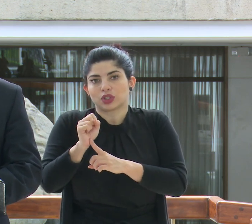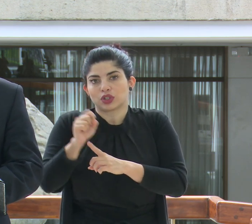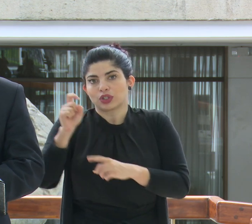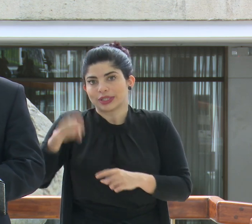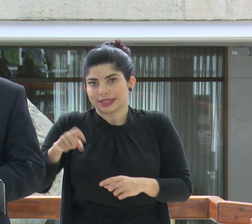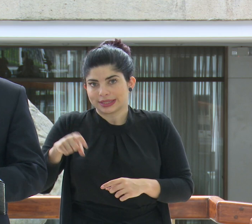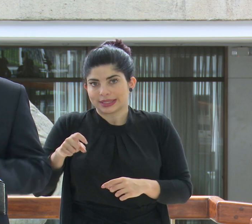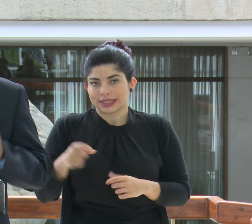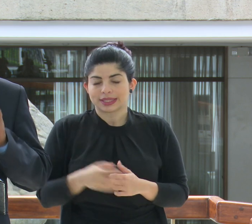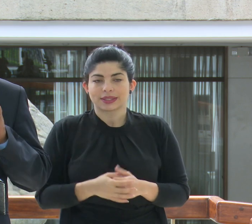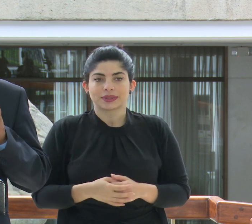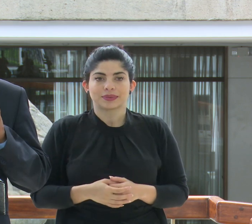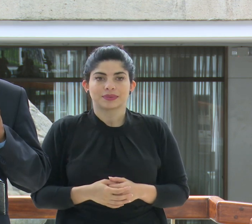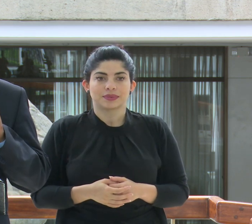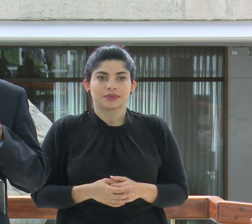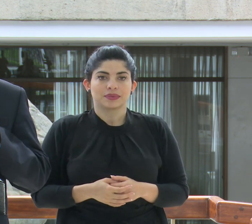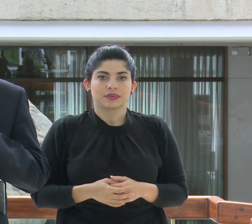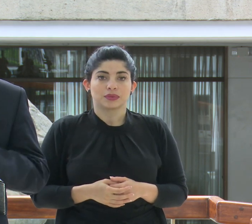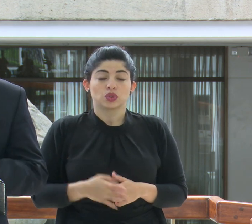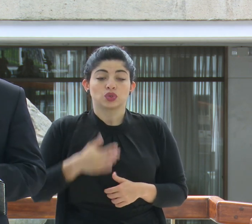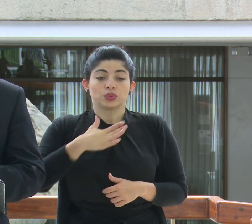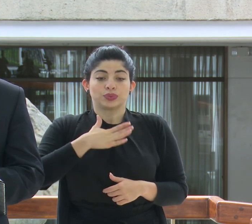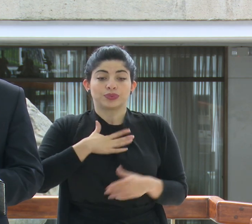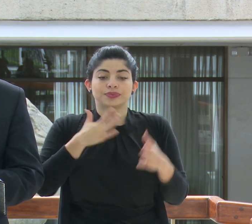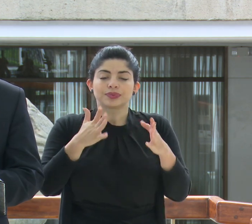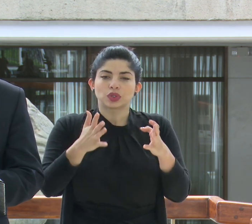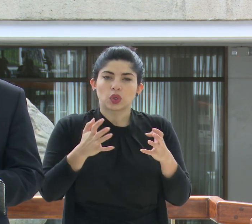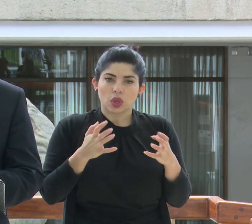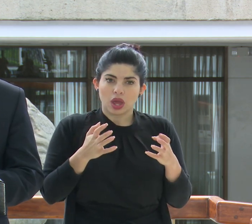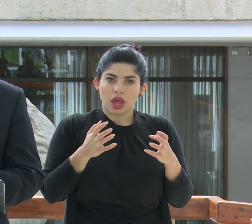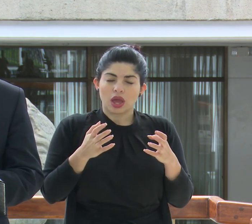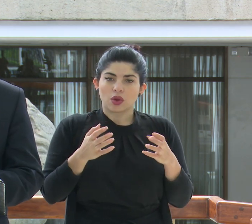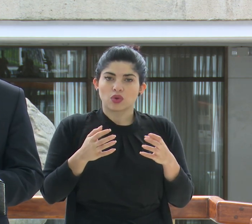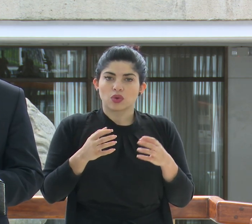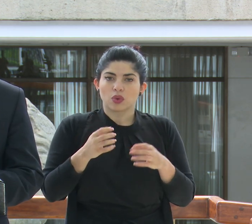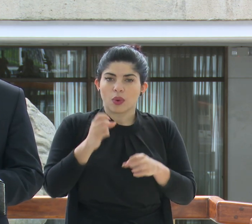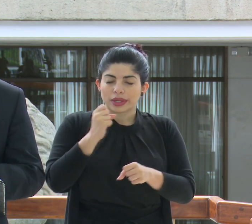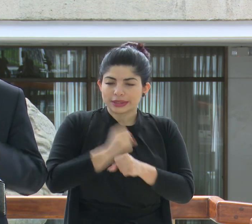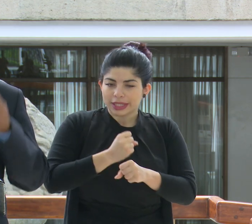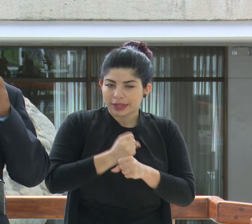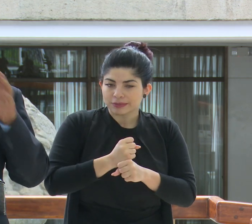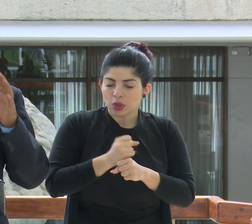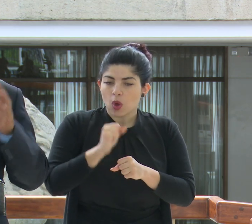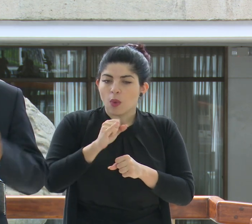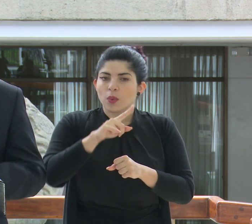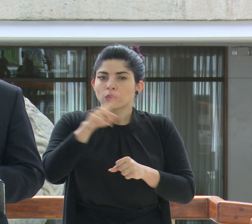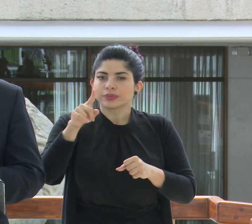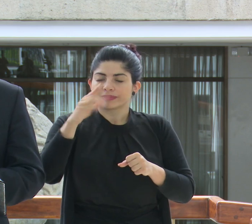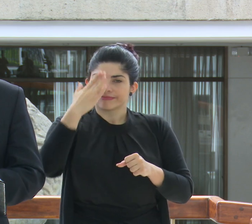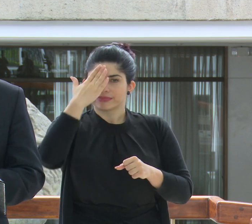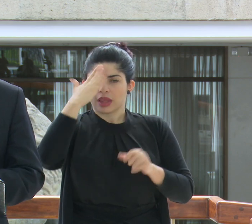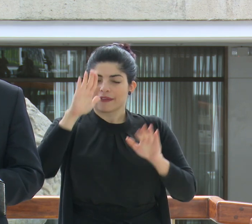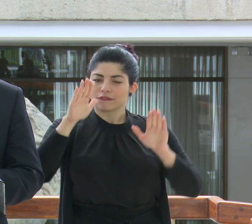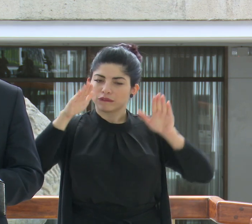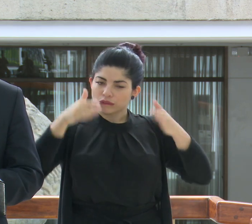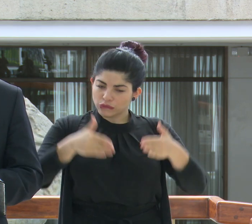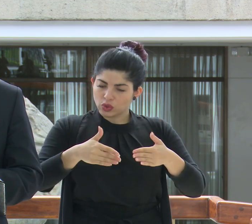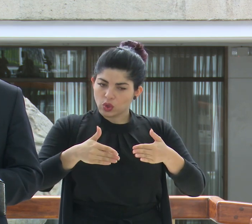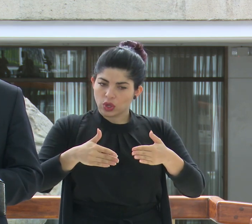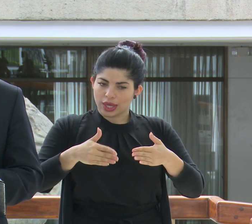planteen. Yo quiero hacer un ejercicio de enfoque